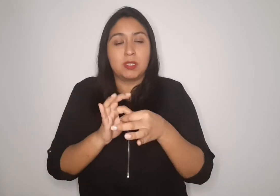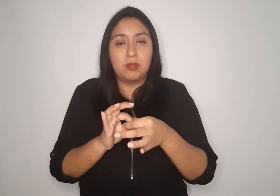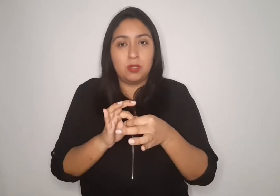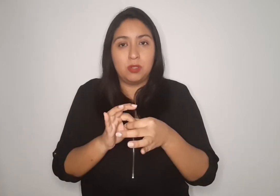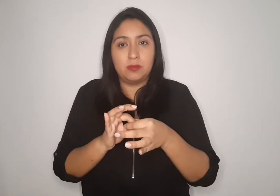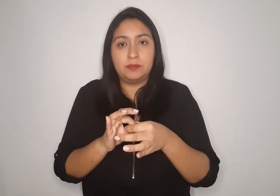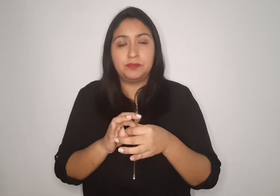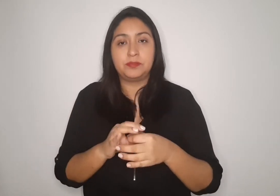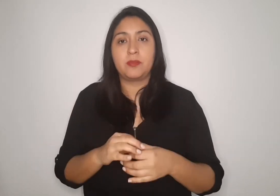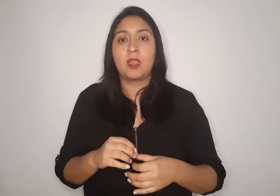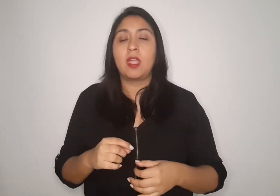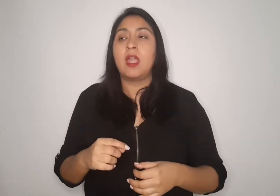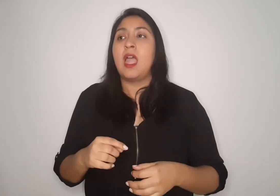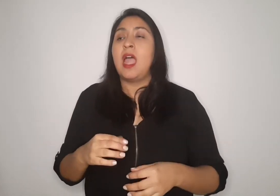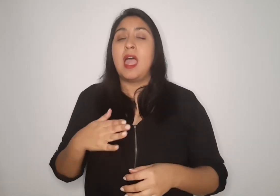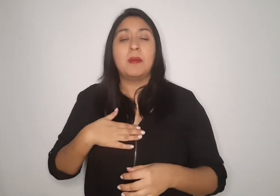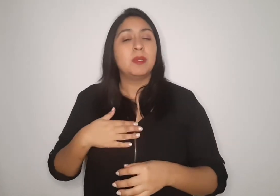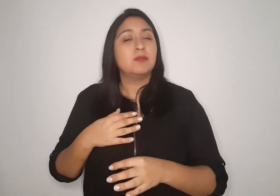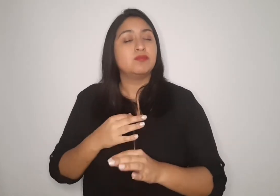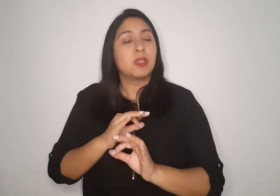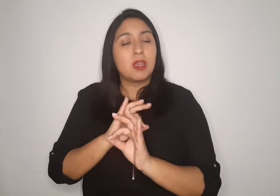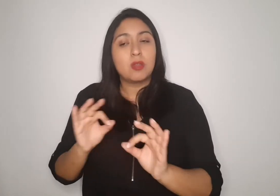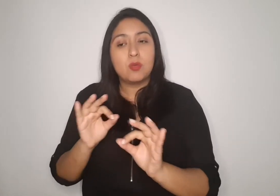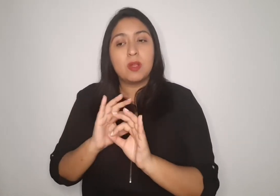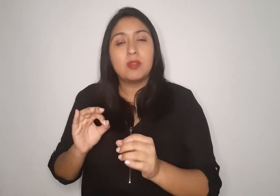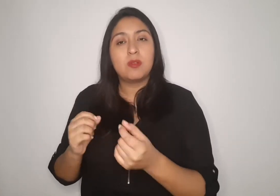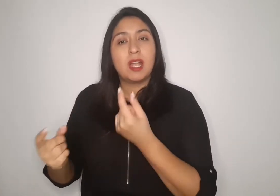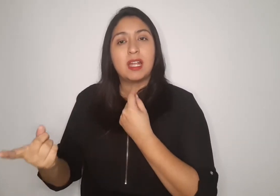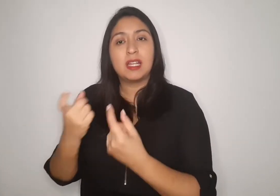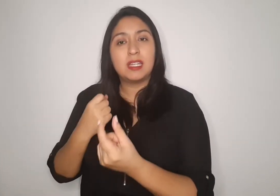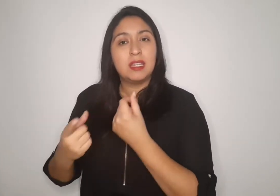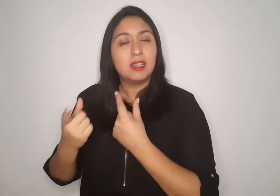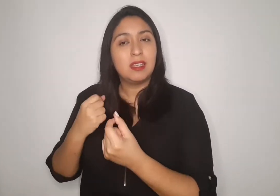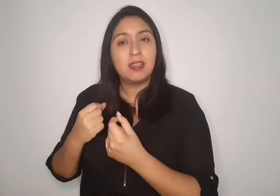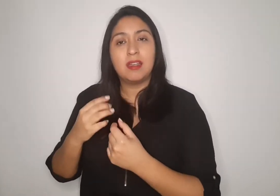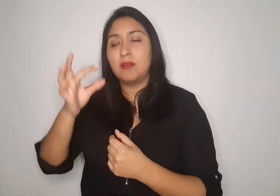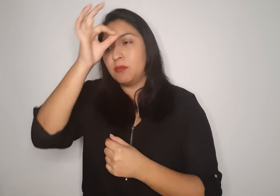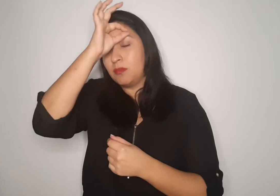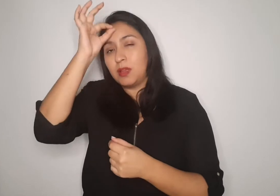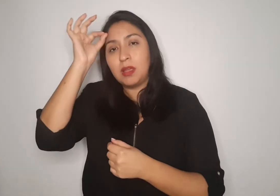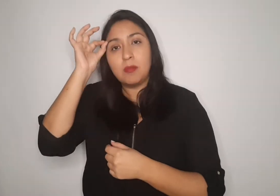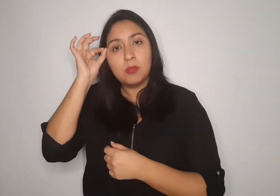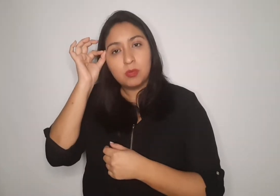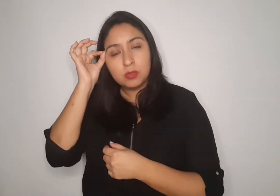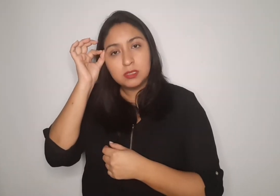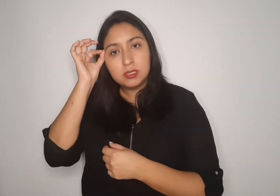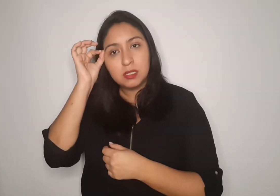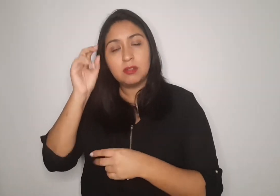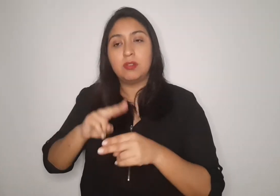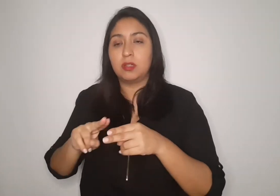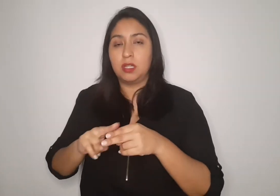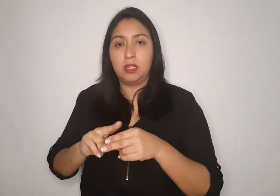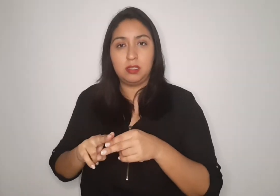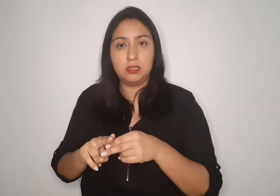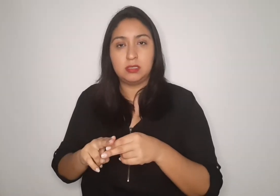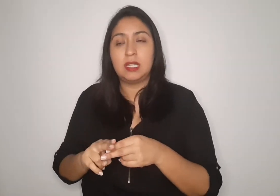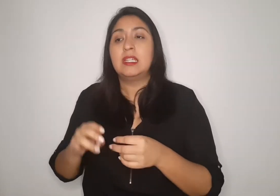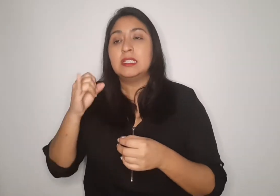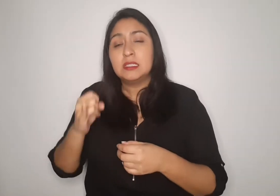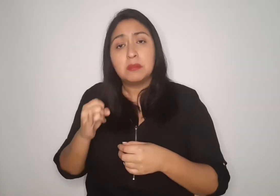crítica. En las películas que hice para complementar esta exhibición está un preso político mapuche que estuvo 3 veces en la